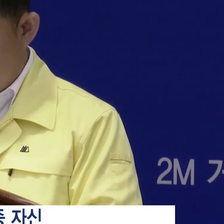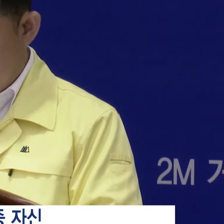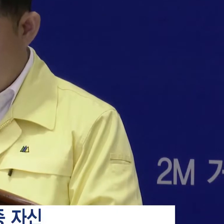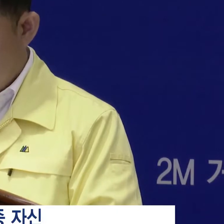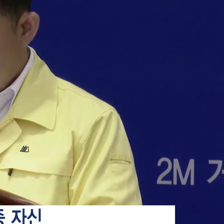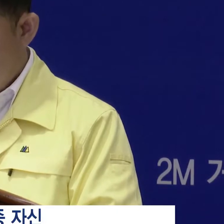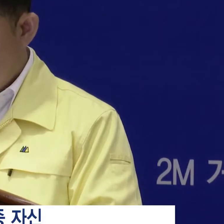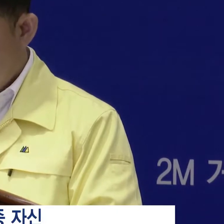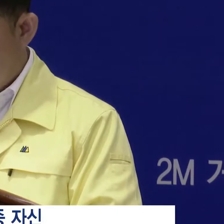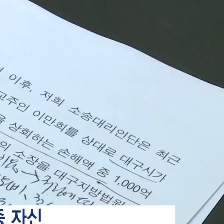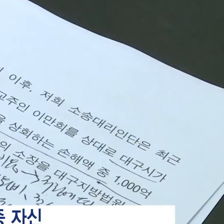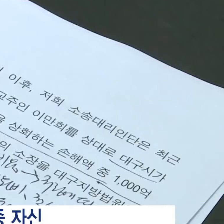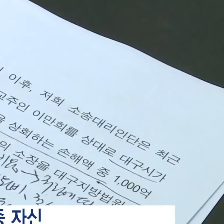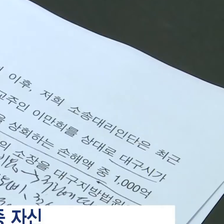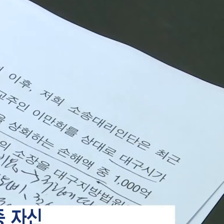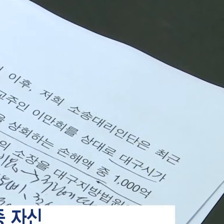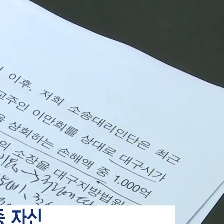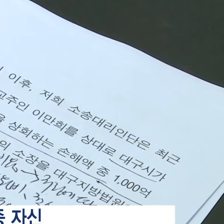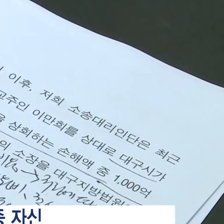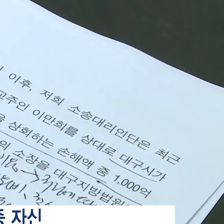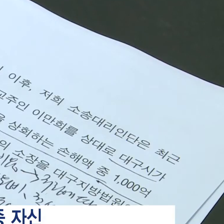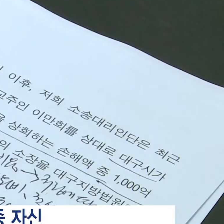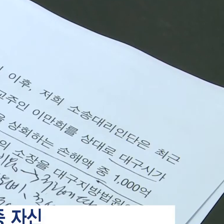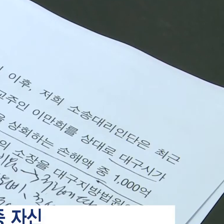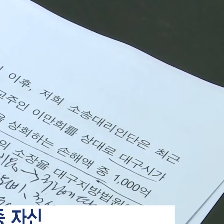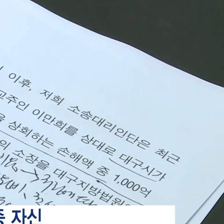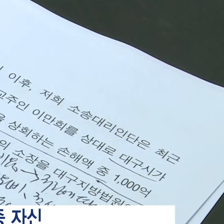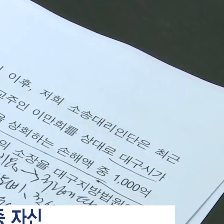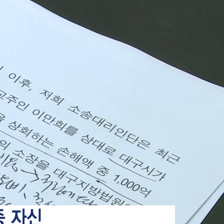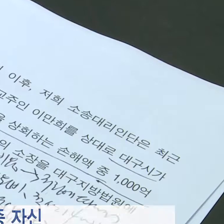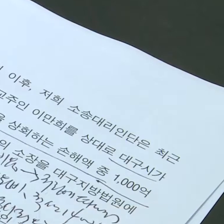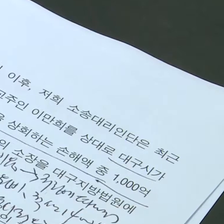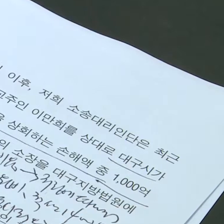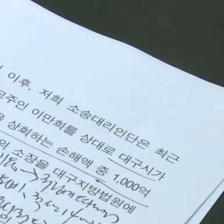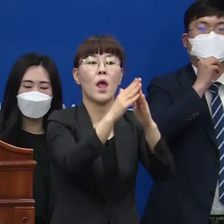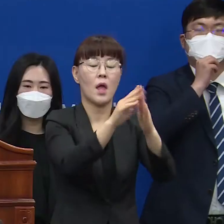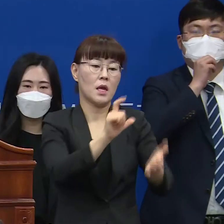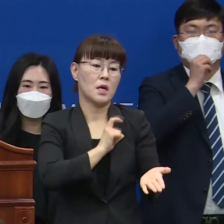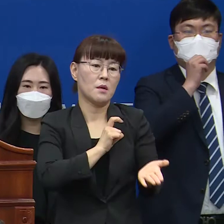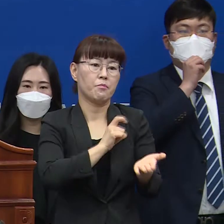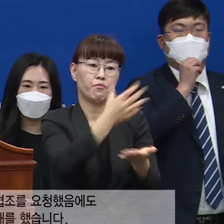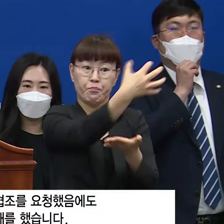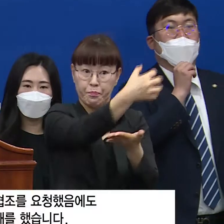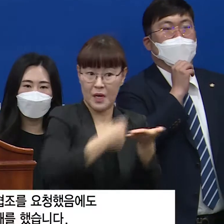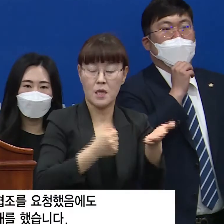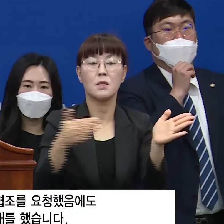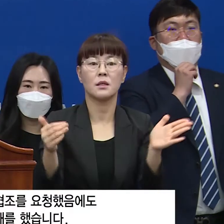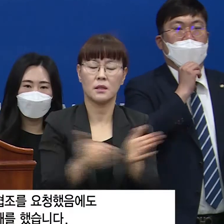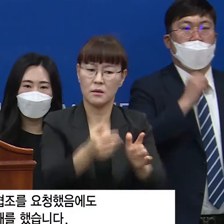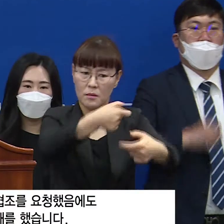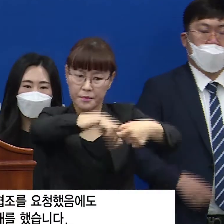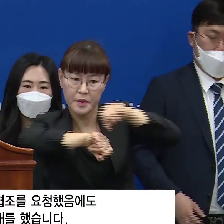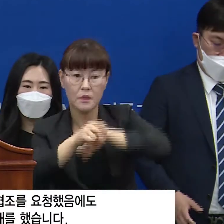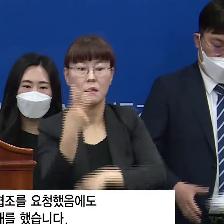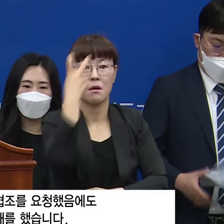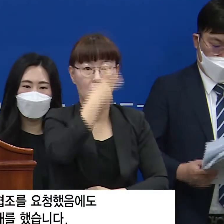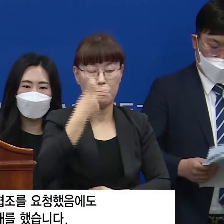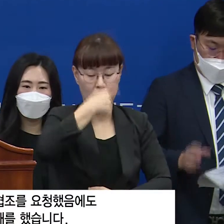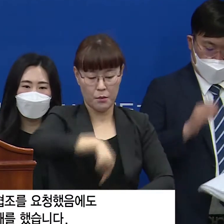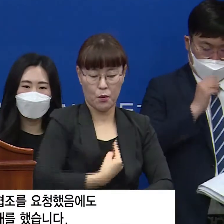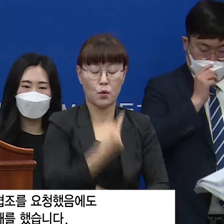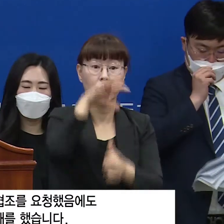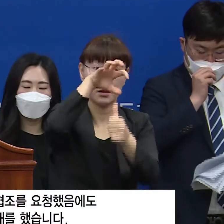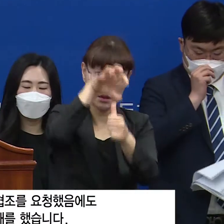책임을 입증하는데 큰 어려움이 없을 것으로 보고 있습니다. 조인 명단 확보와 적극적인 검사 및